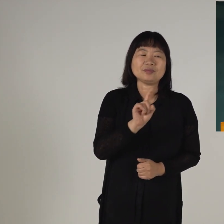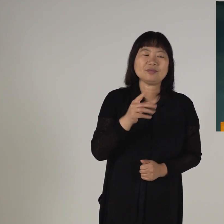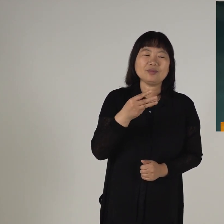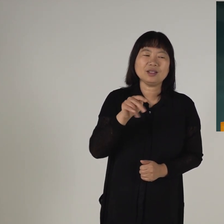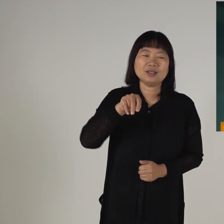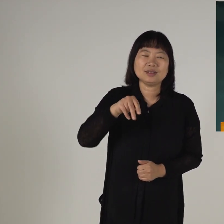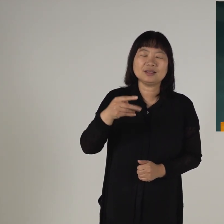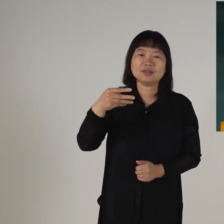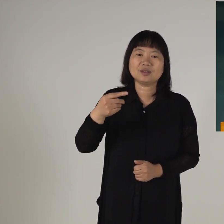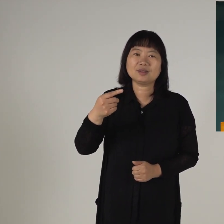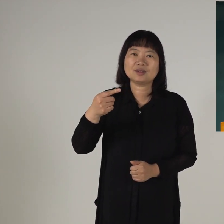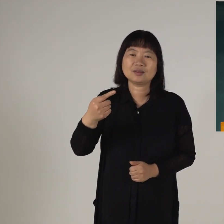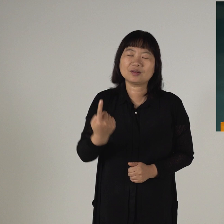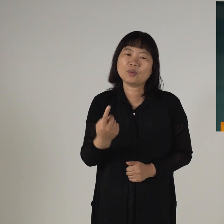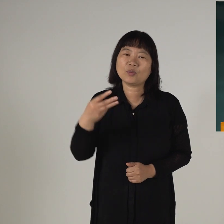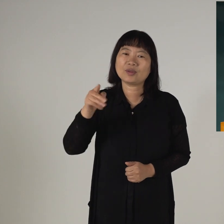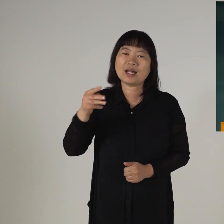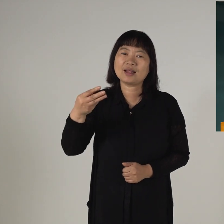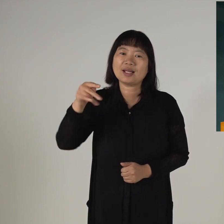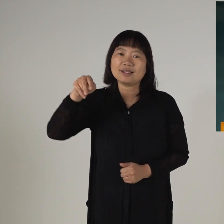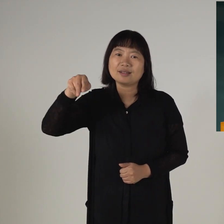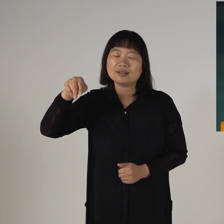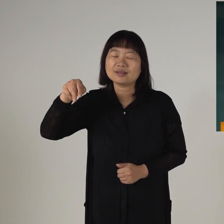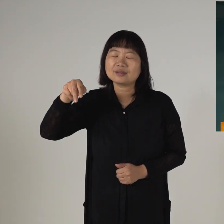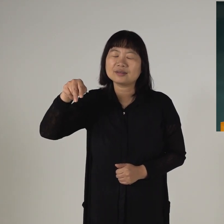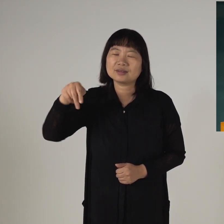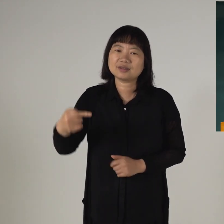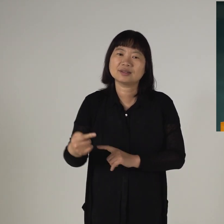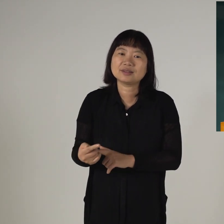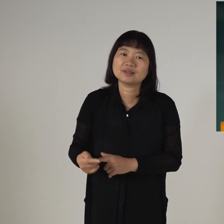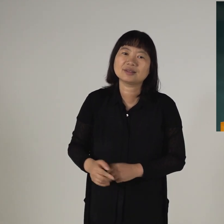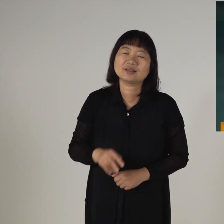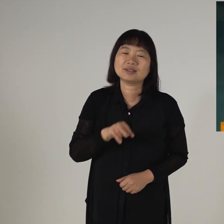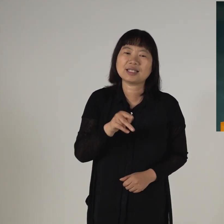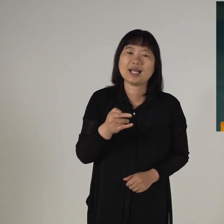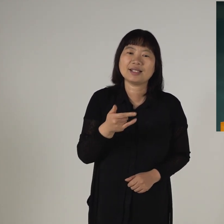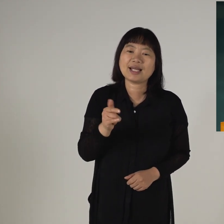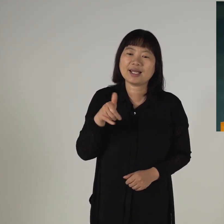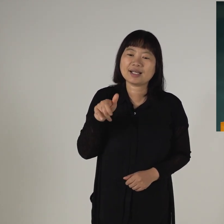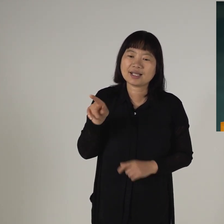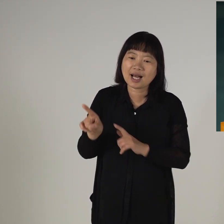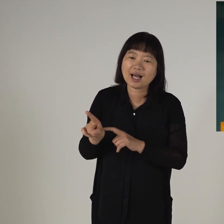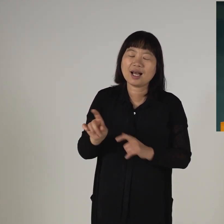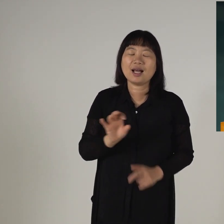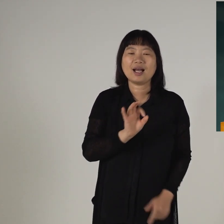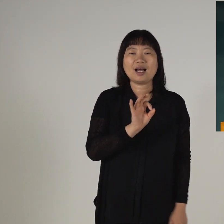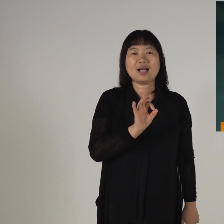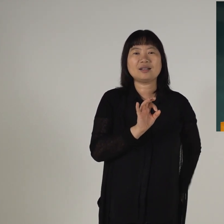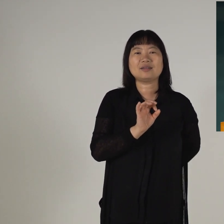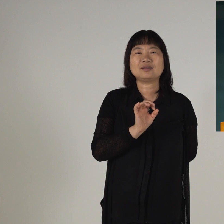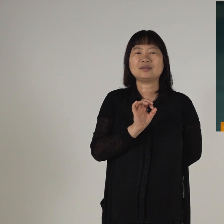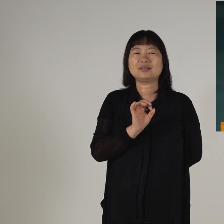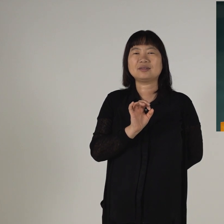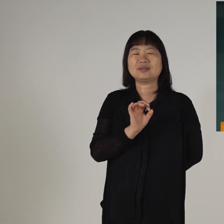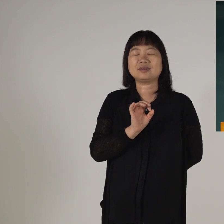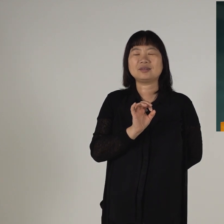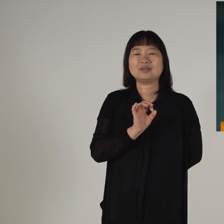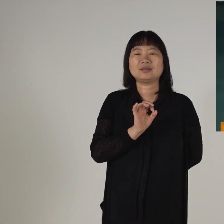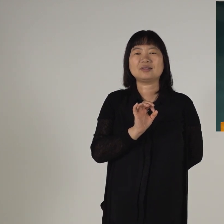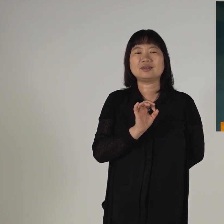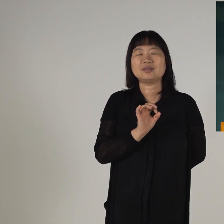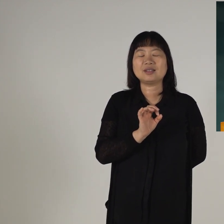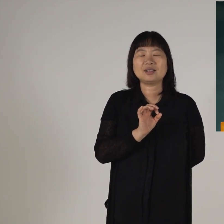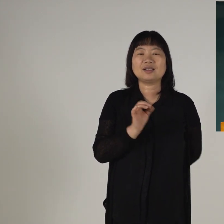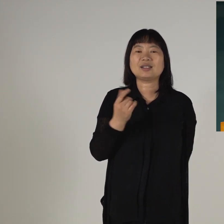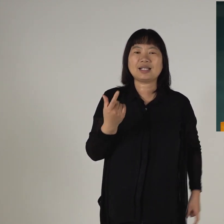아리스토텔레스, 플라톤, 조금 뒤늦은 인물인 세네카, 여러분 그분들이 철학자라니까 굉장히 고상한